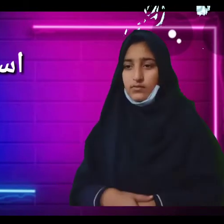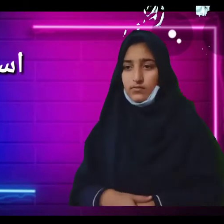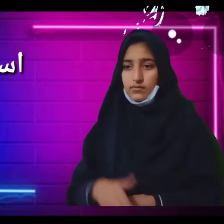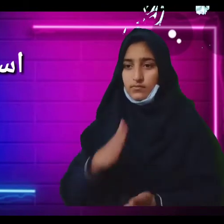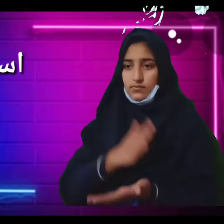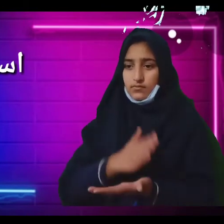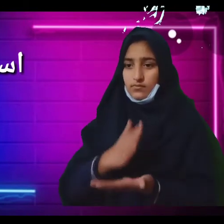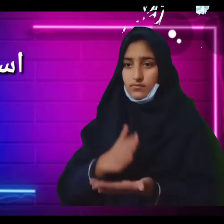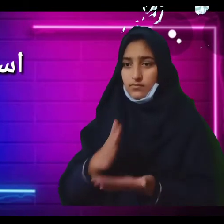इस्लामी